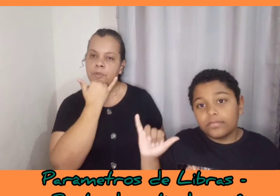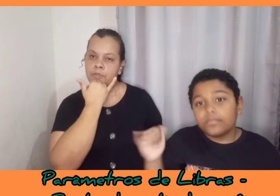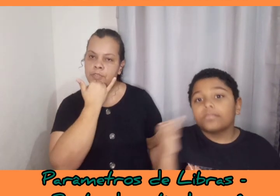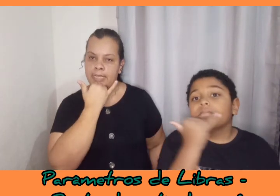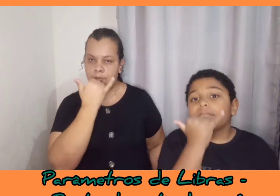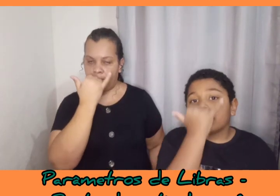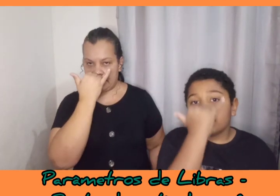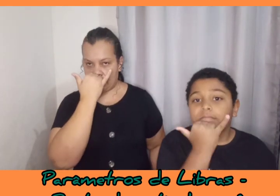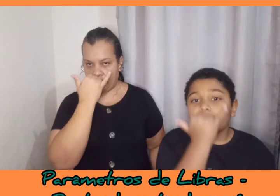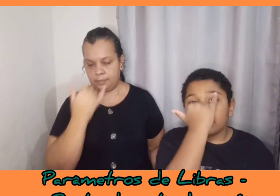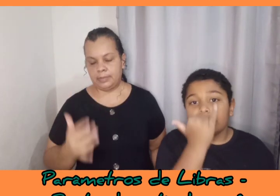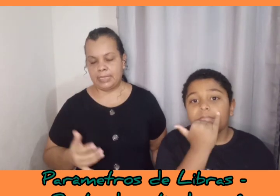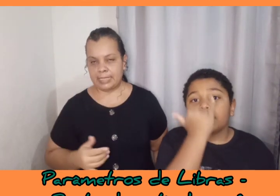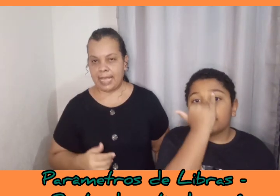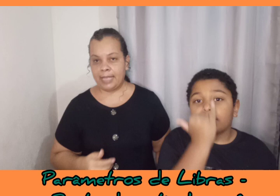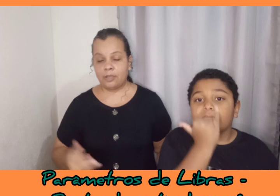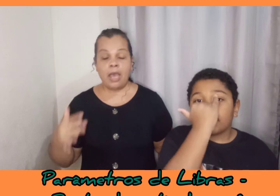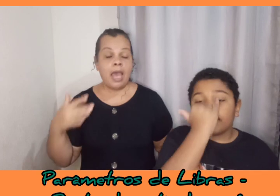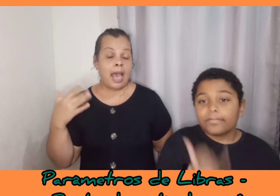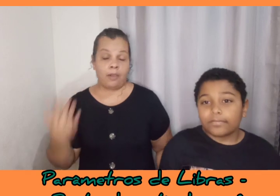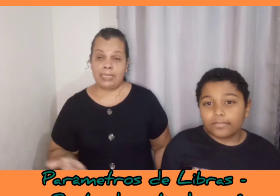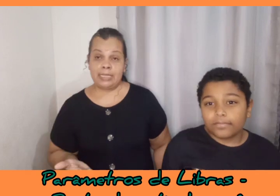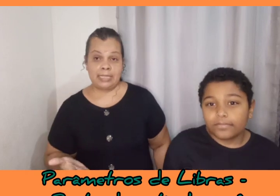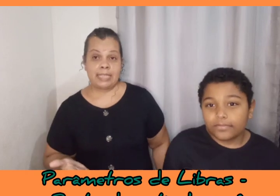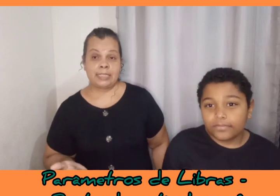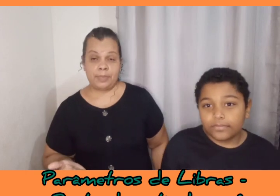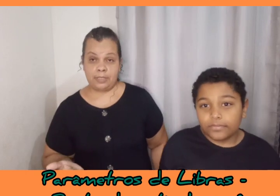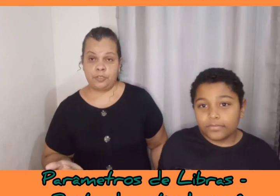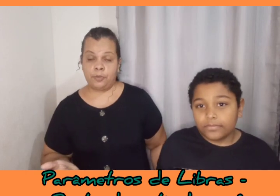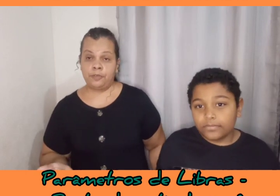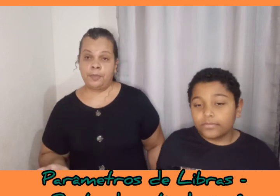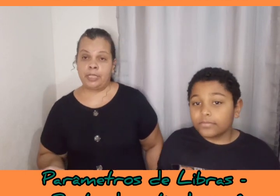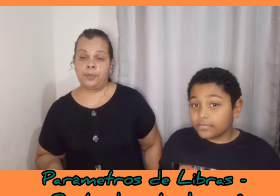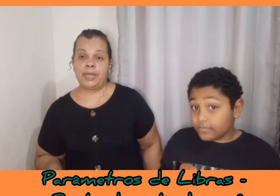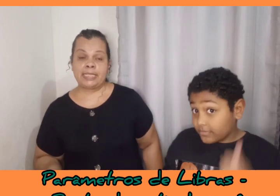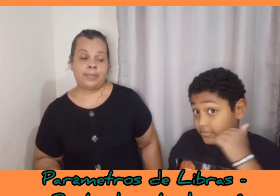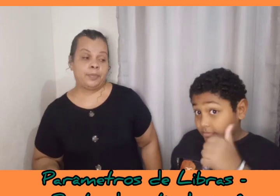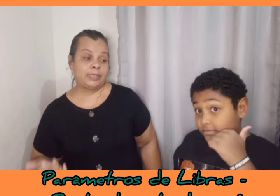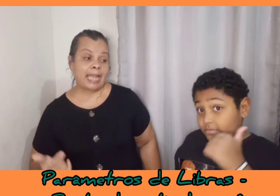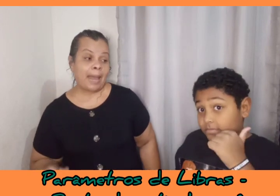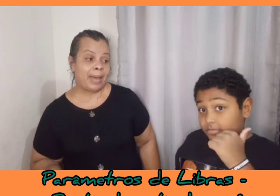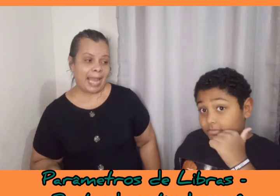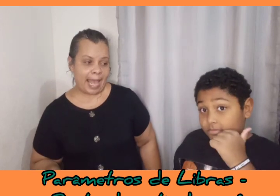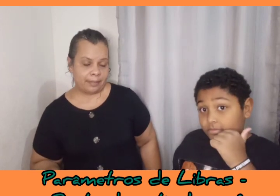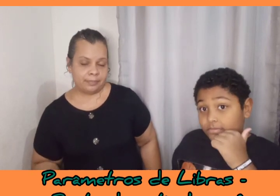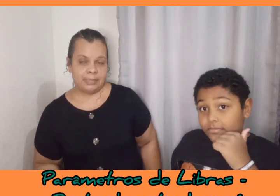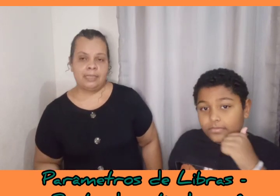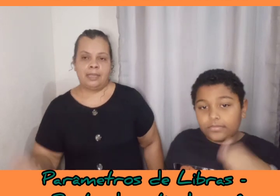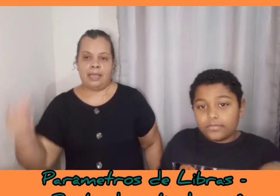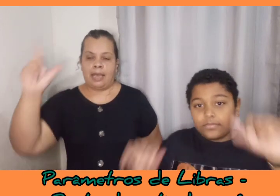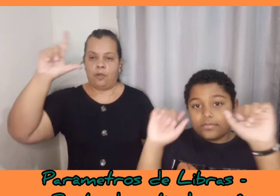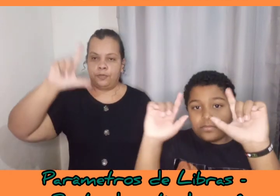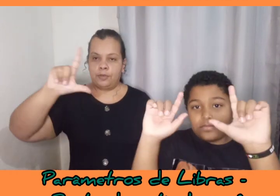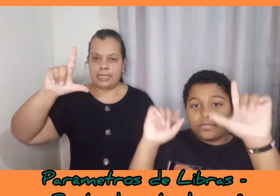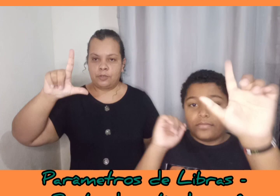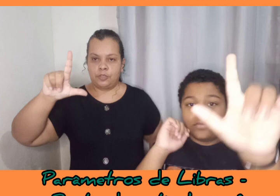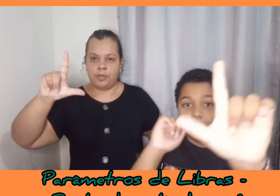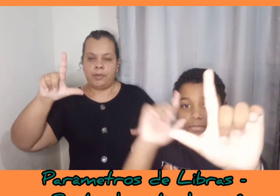de articulação, tá certo? Agora, tem sinais que precisam de movimento. Por exemplo, trabalhar. Configuração de mão é o quê?